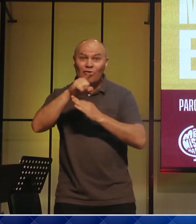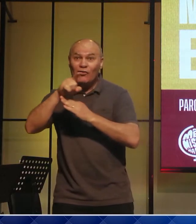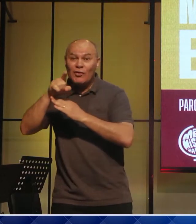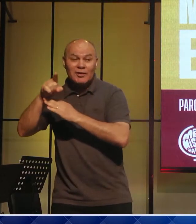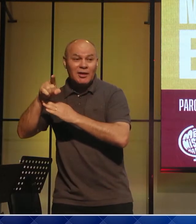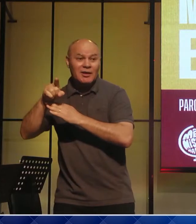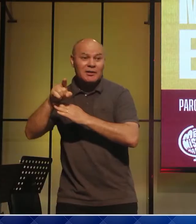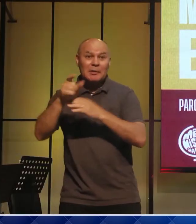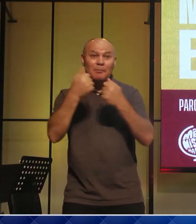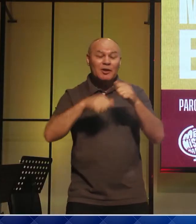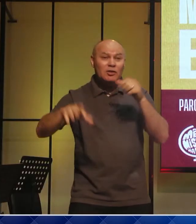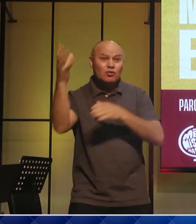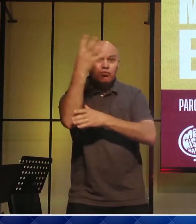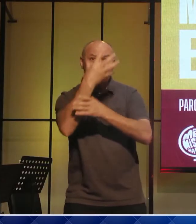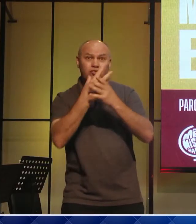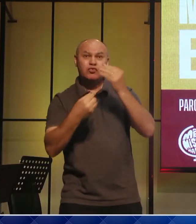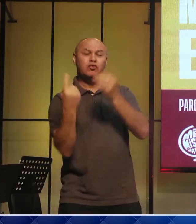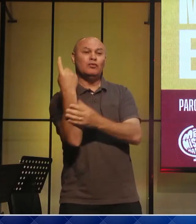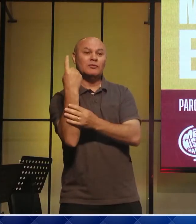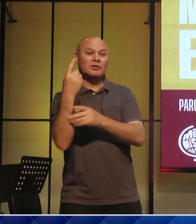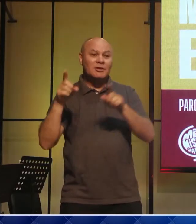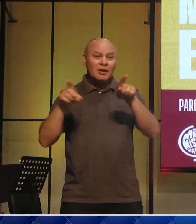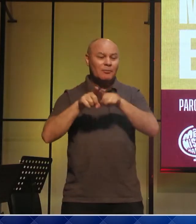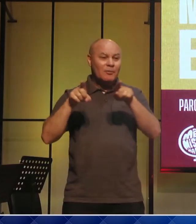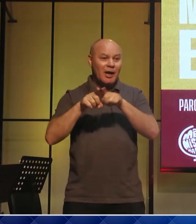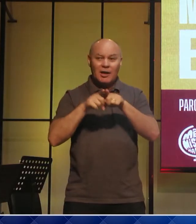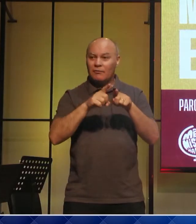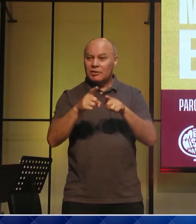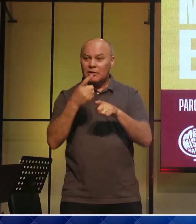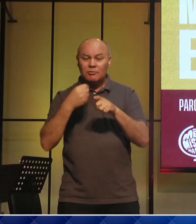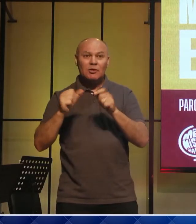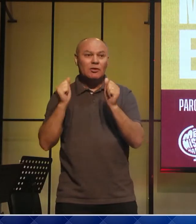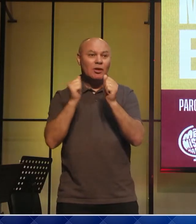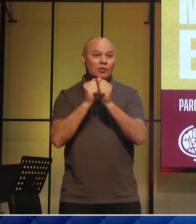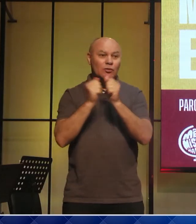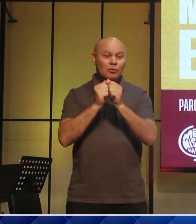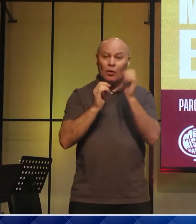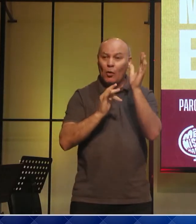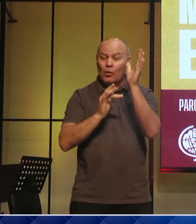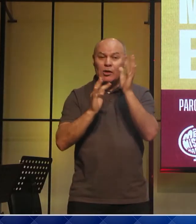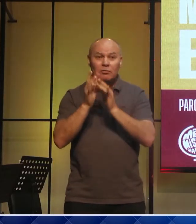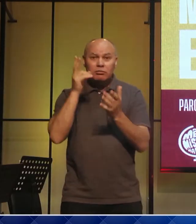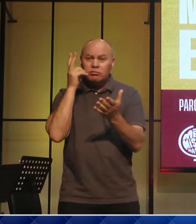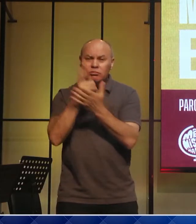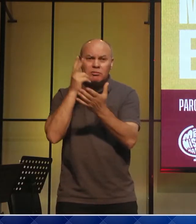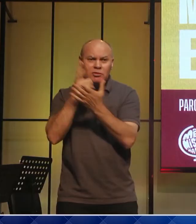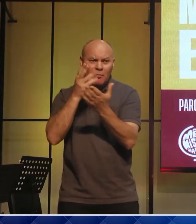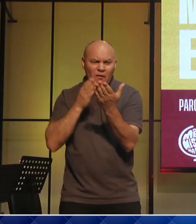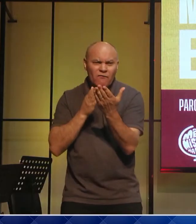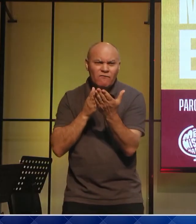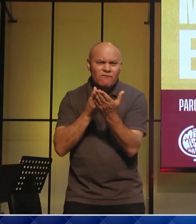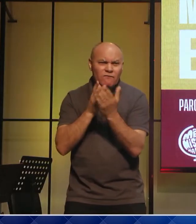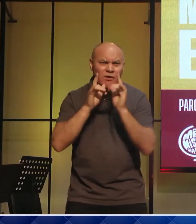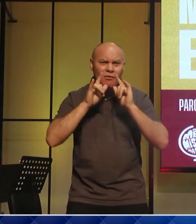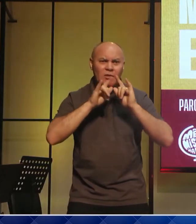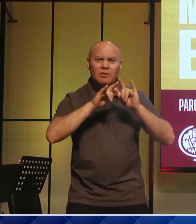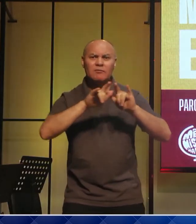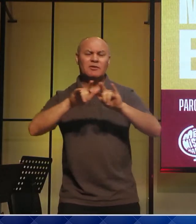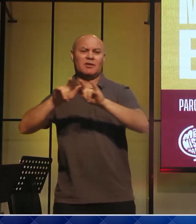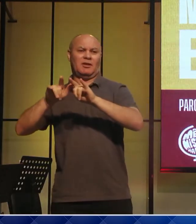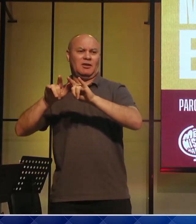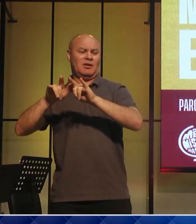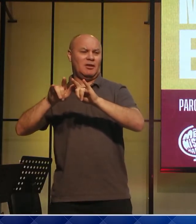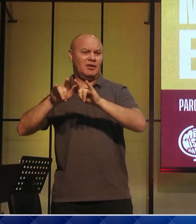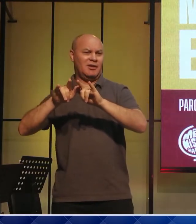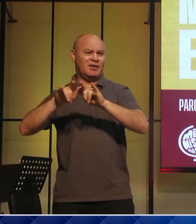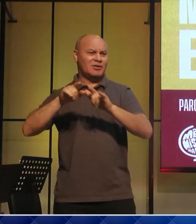Só existe uma igreja, porque Jesus é fiel. Jesus não tem duas noivas. Só tem uma igreja, só